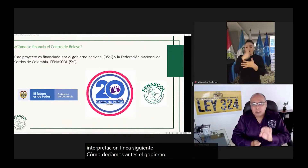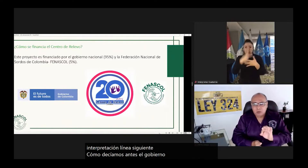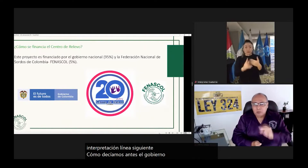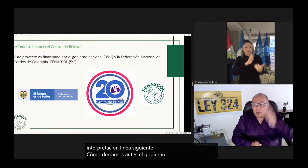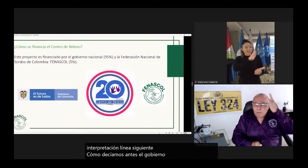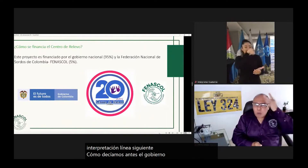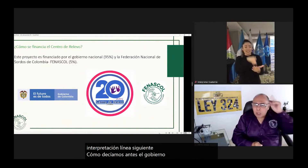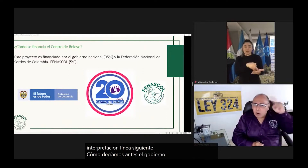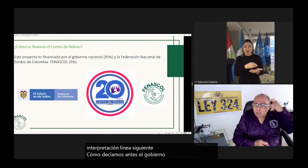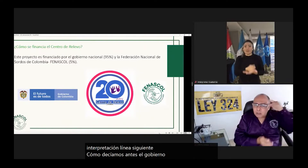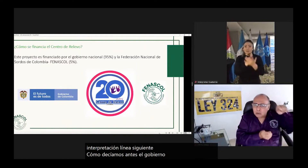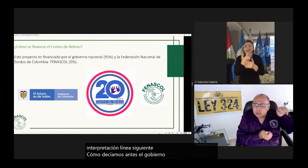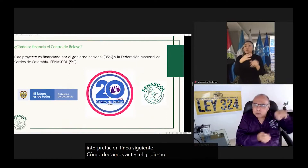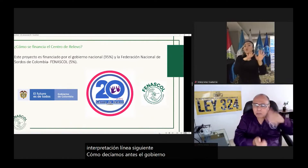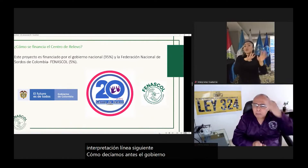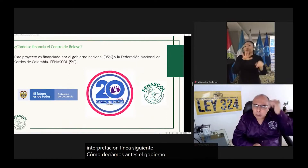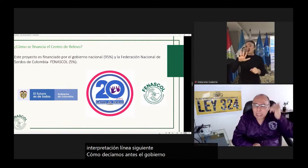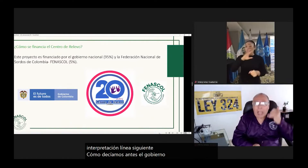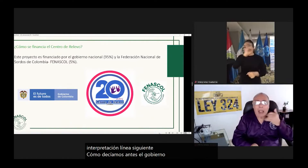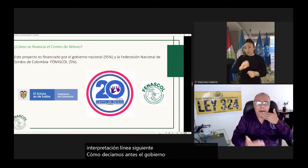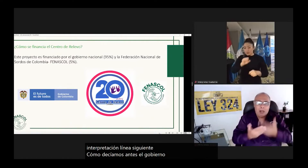su 95% de operación.